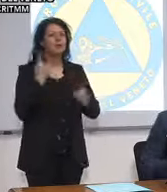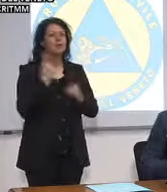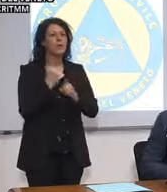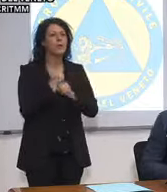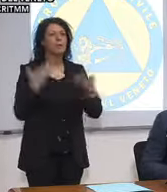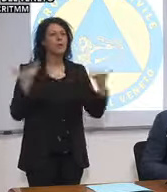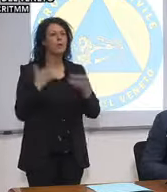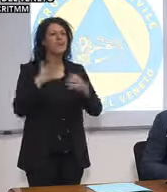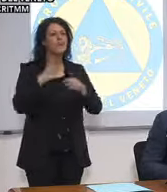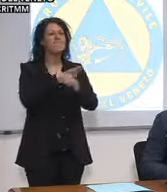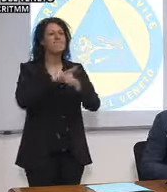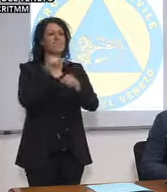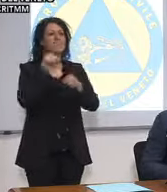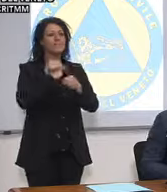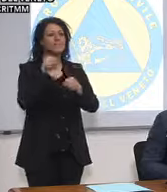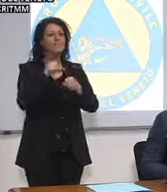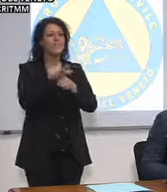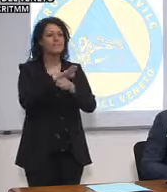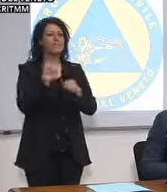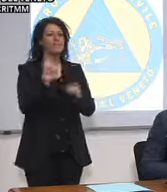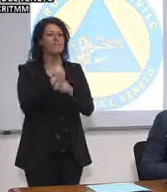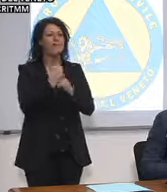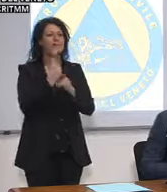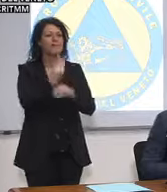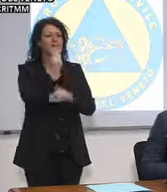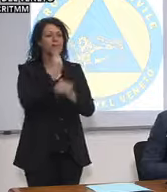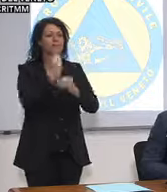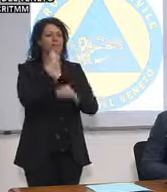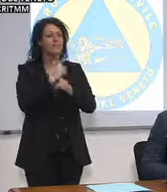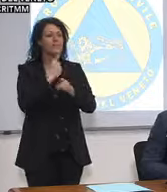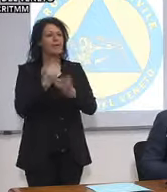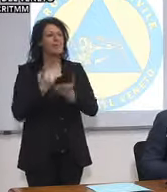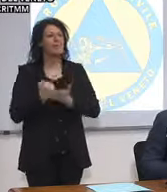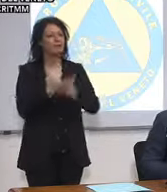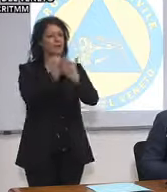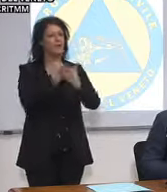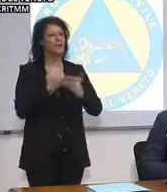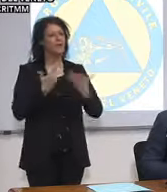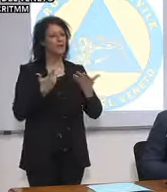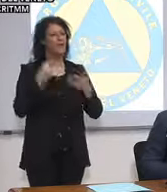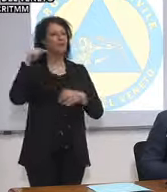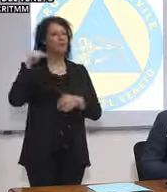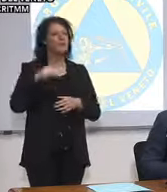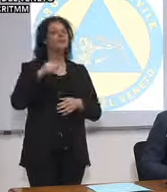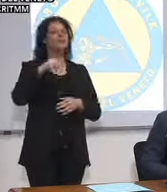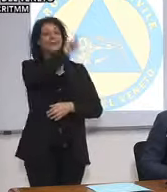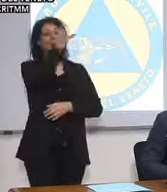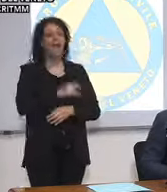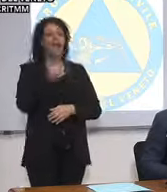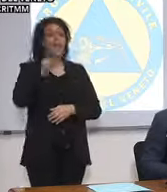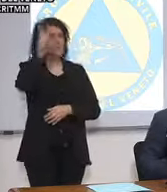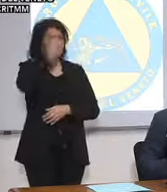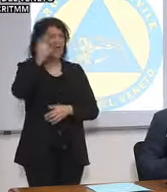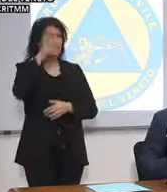e il resto d'Italia, chiaro? 150 miliardi di PIL sono una buona fetta. L'Italia non si